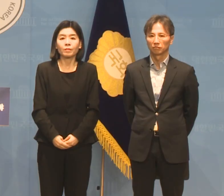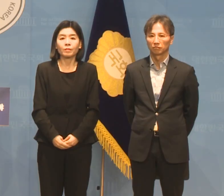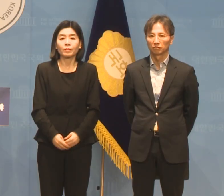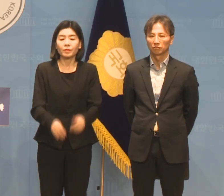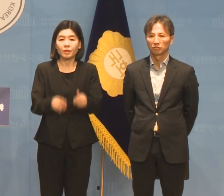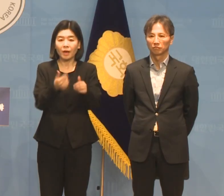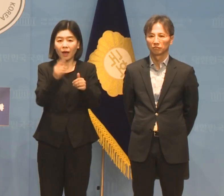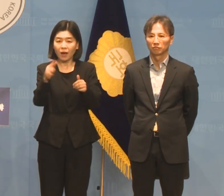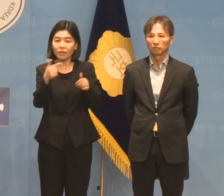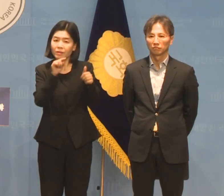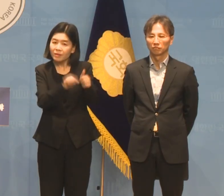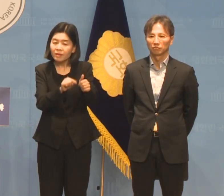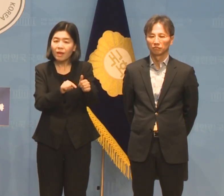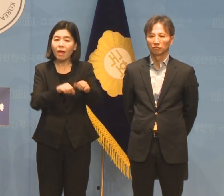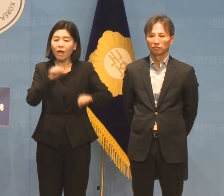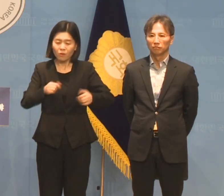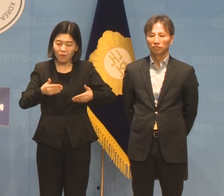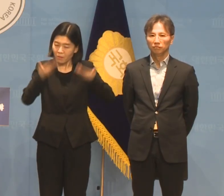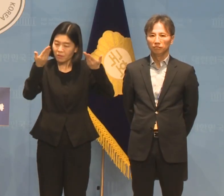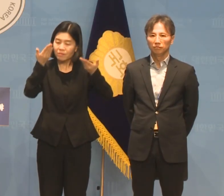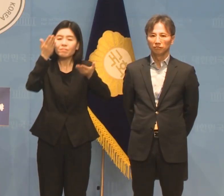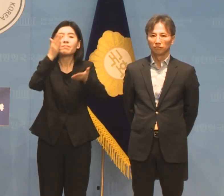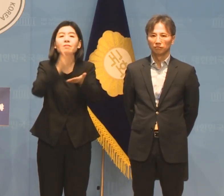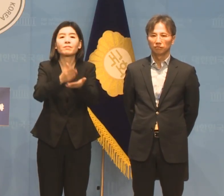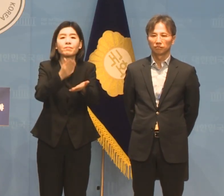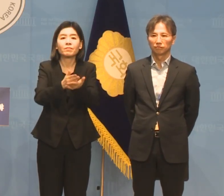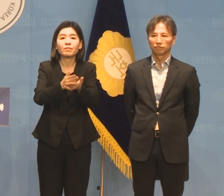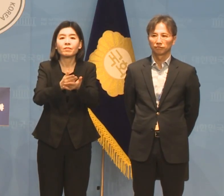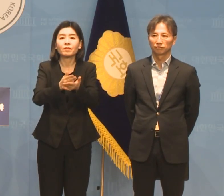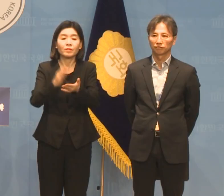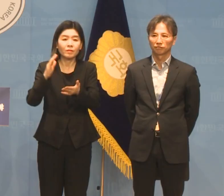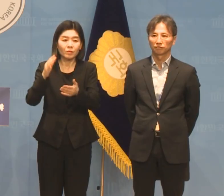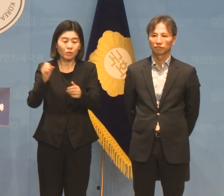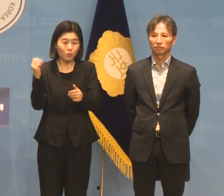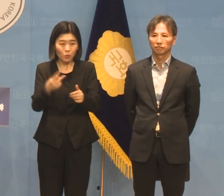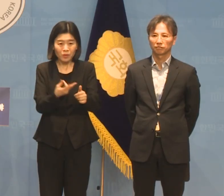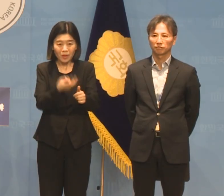경거망동하지 마십시오. 탄핵을 자초하지 마십시오.